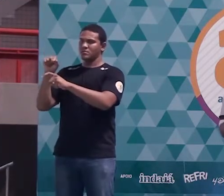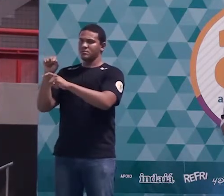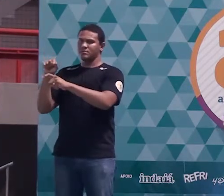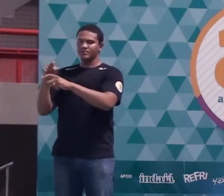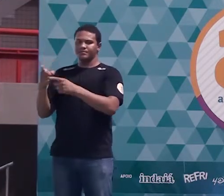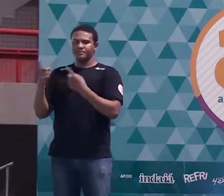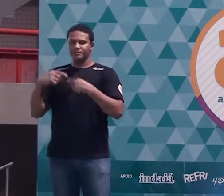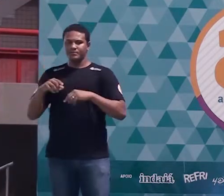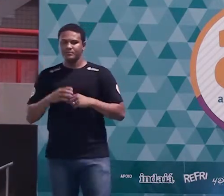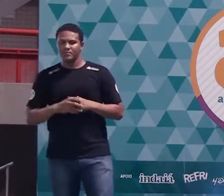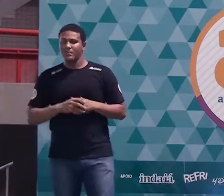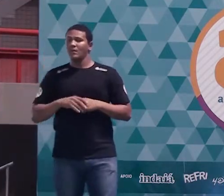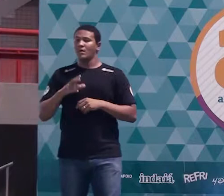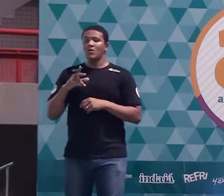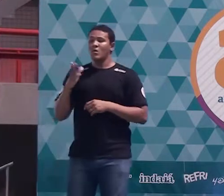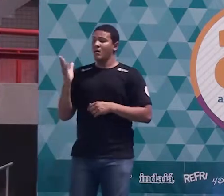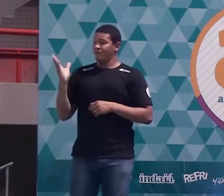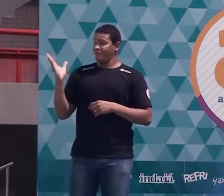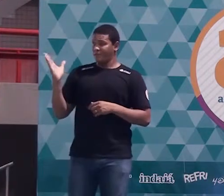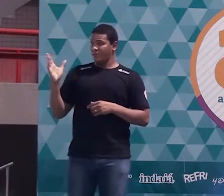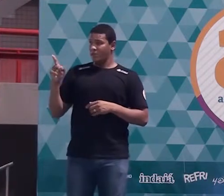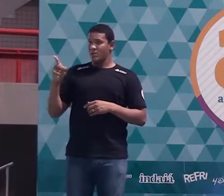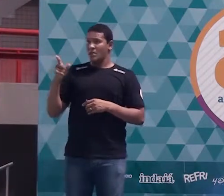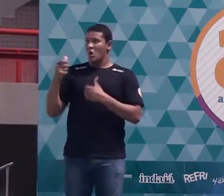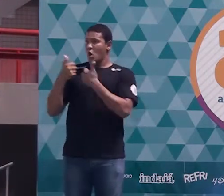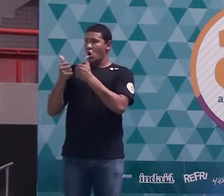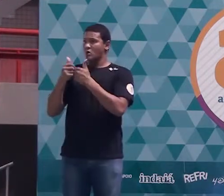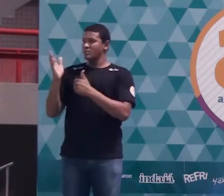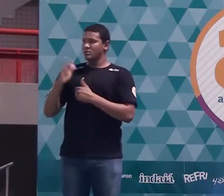veio de ônibus, esse de está